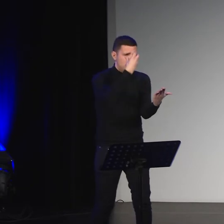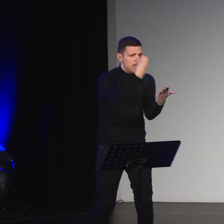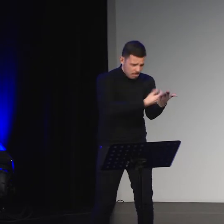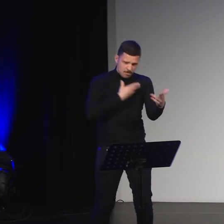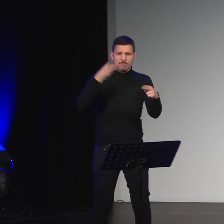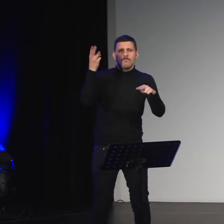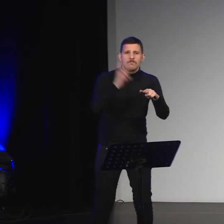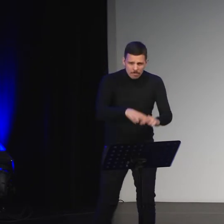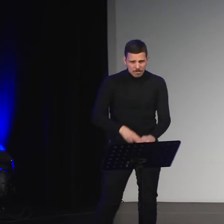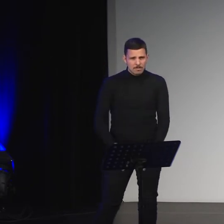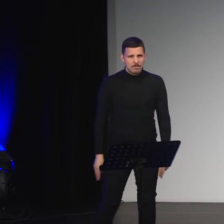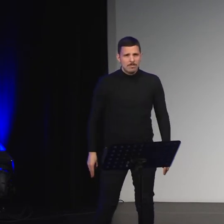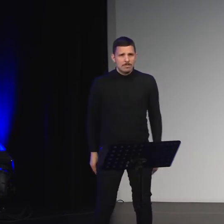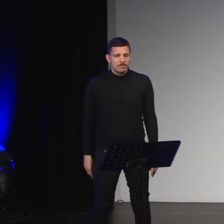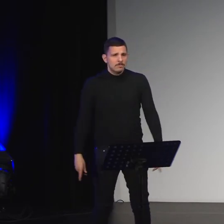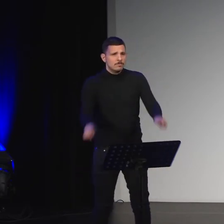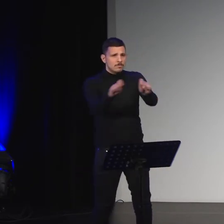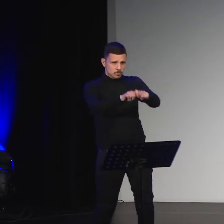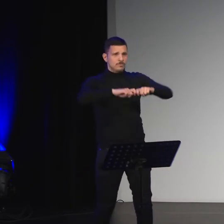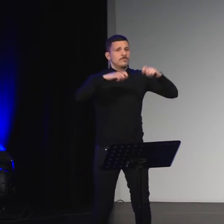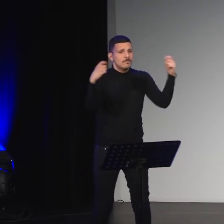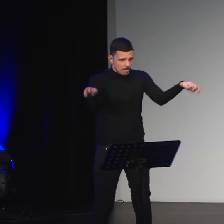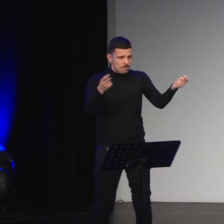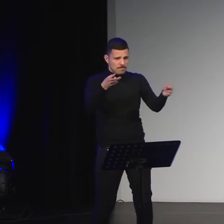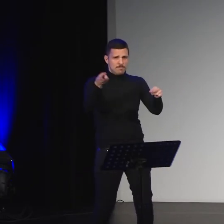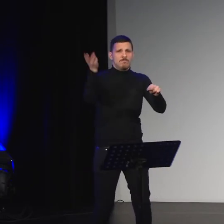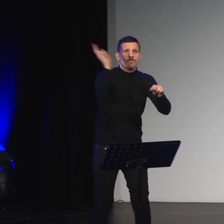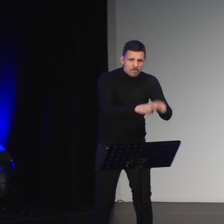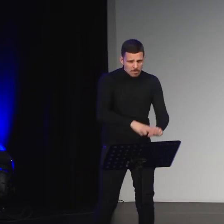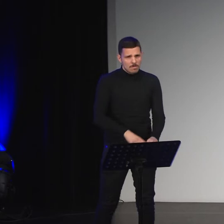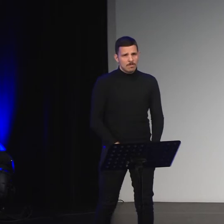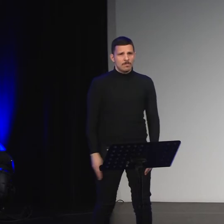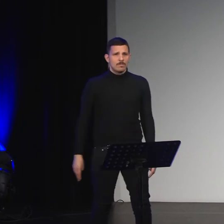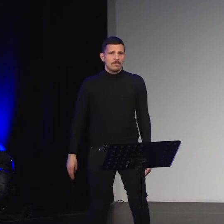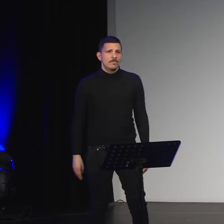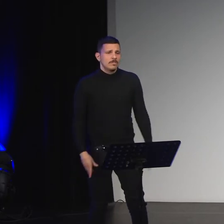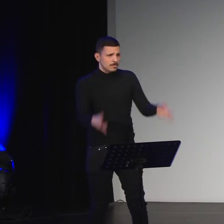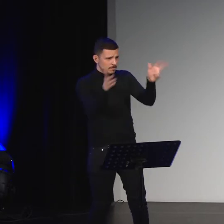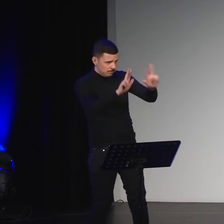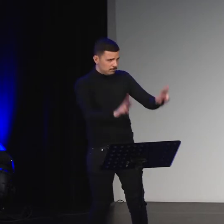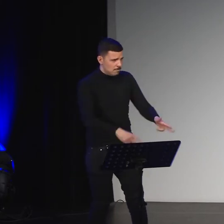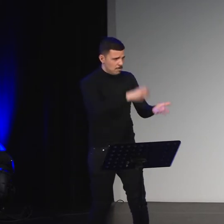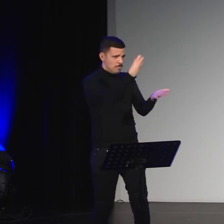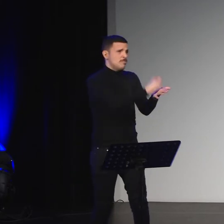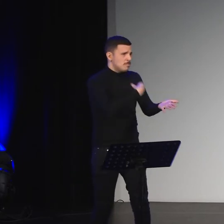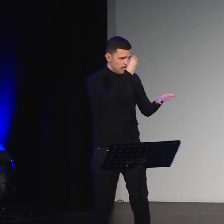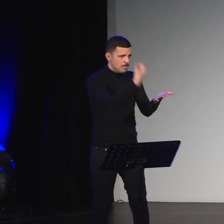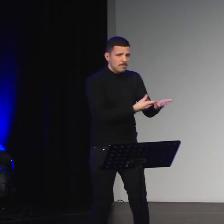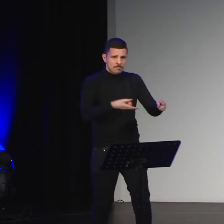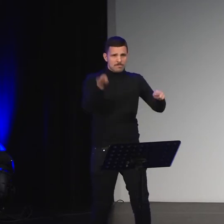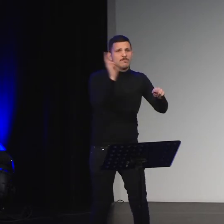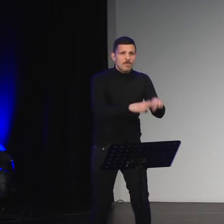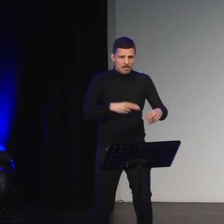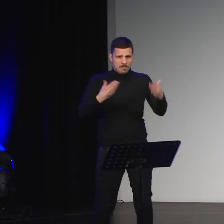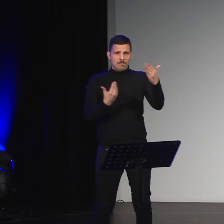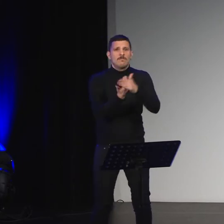ne dormait pas, le plafond tournait. Il le sentait, il la sentait, elle rampait. Qui, quelque part, elle venait, pour